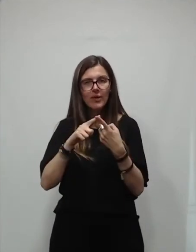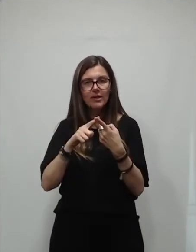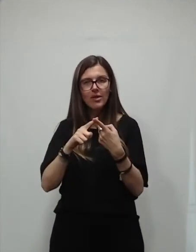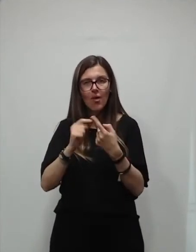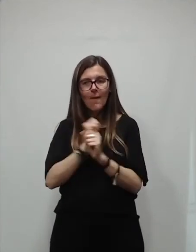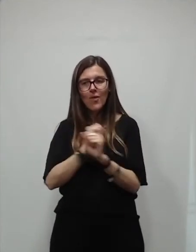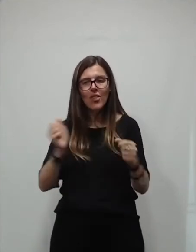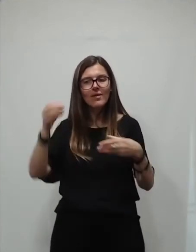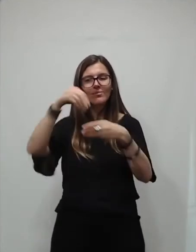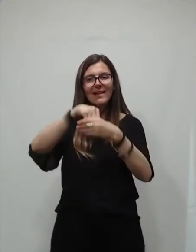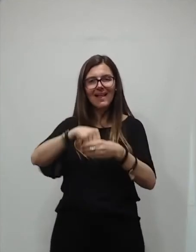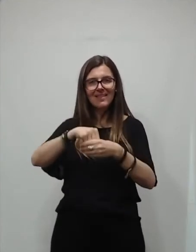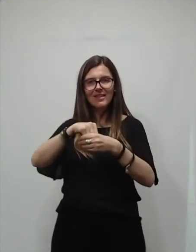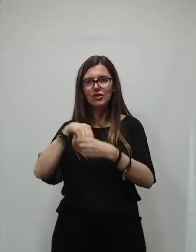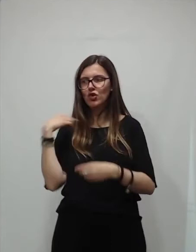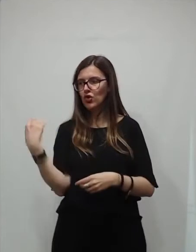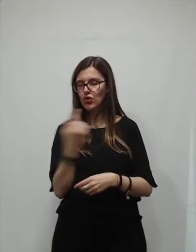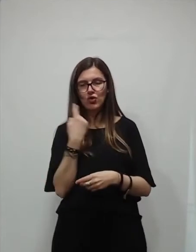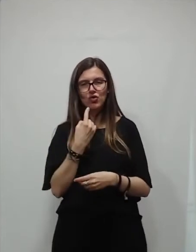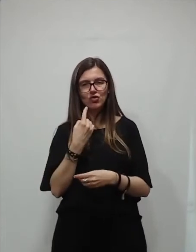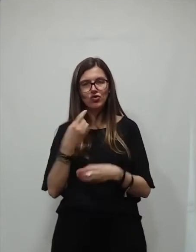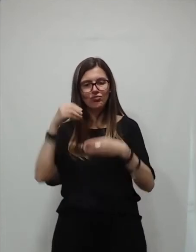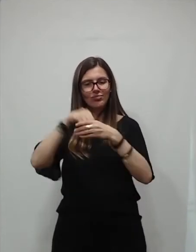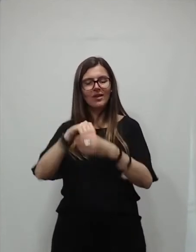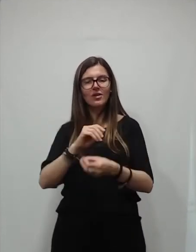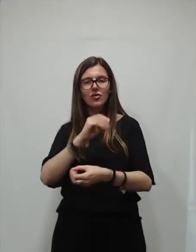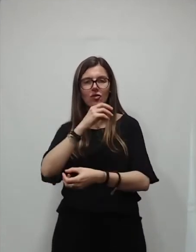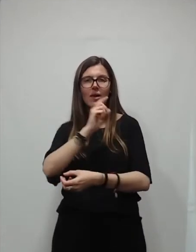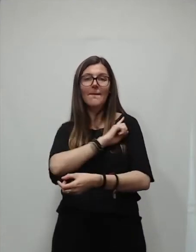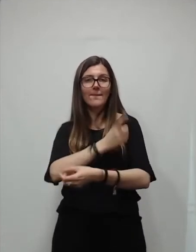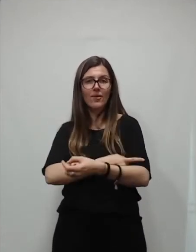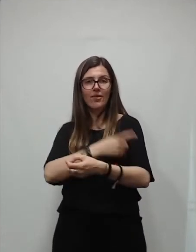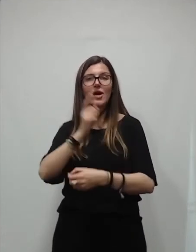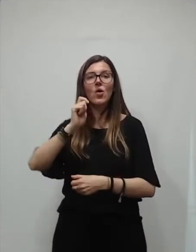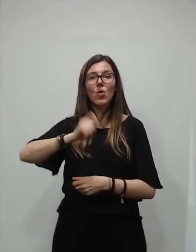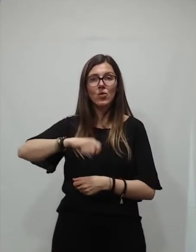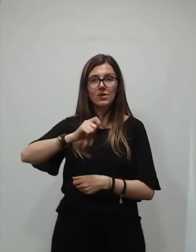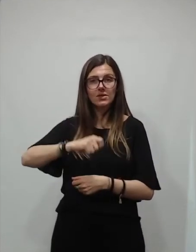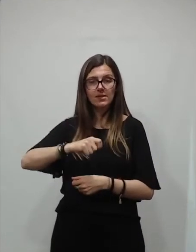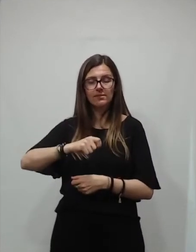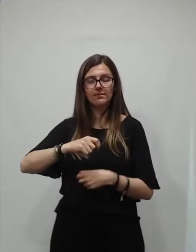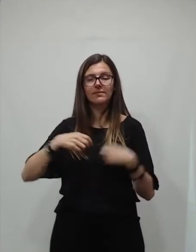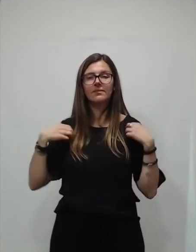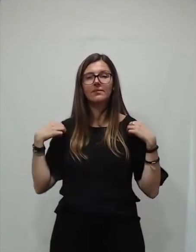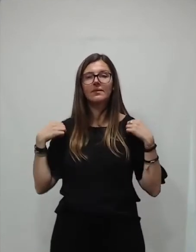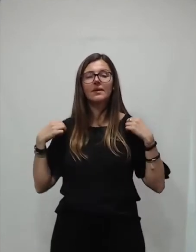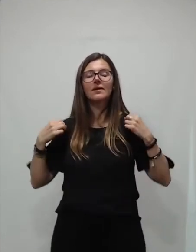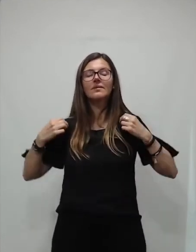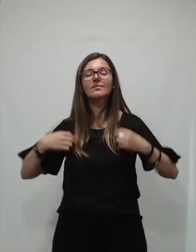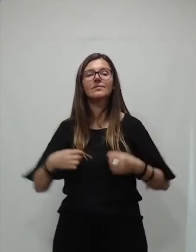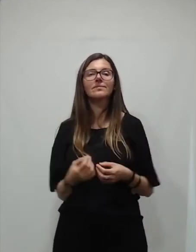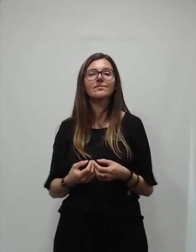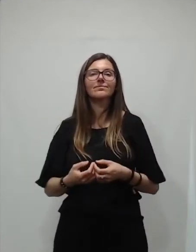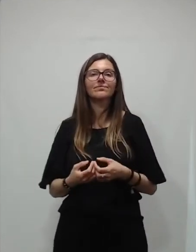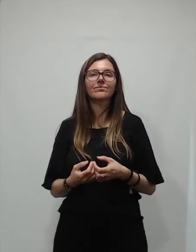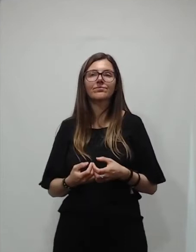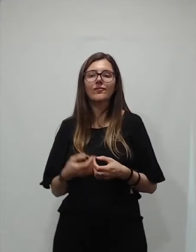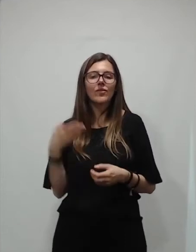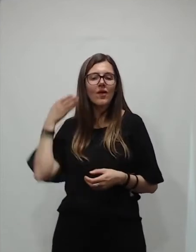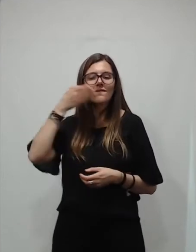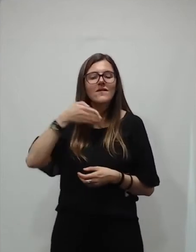actores han empezado a regirse por la oralidad y no tanto por la escritura, es decir, que no tenemos que ver la cara en las audiencias,